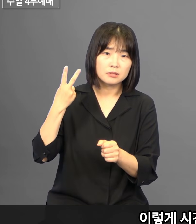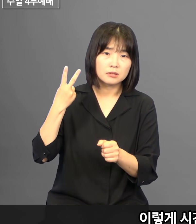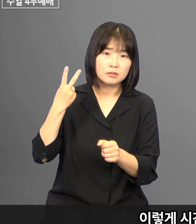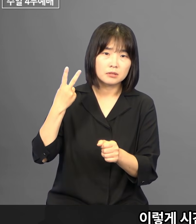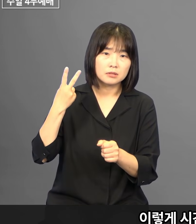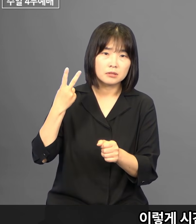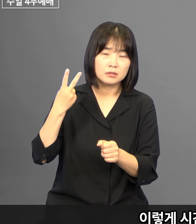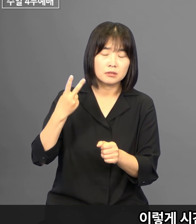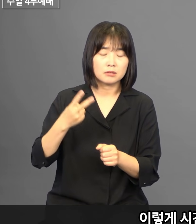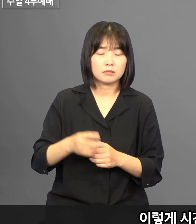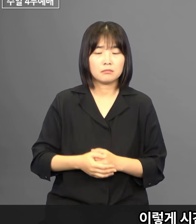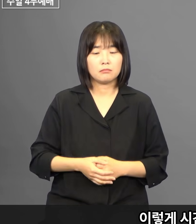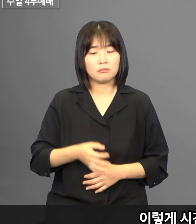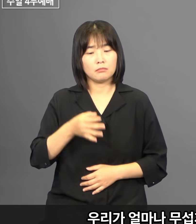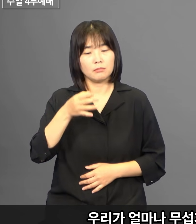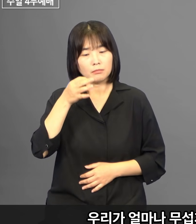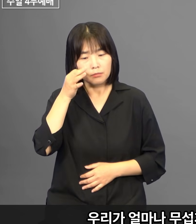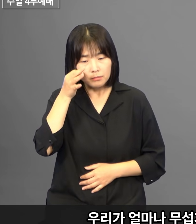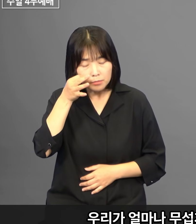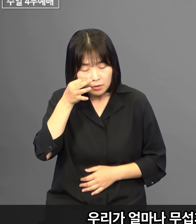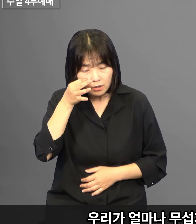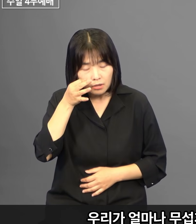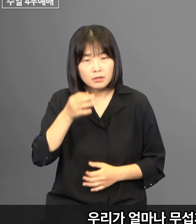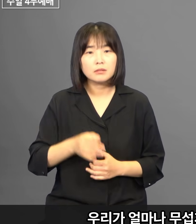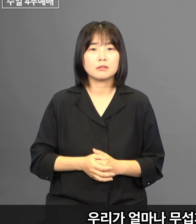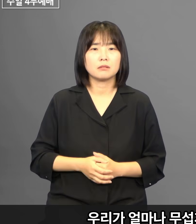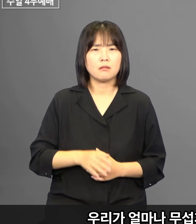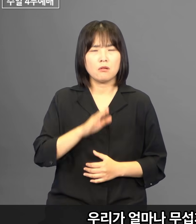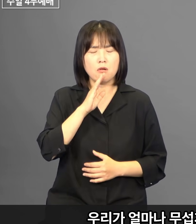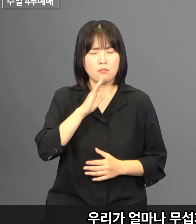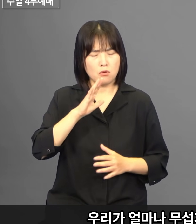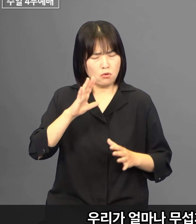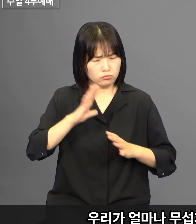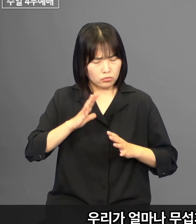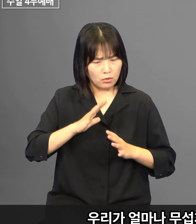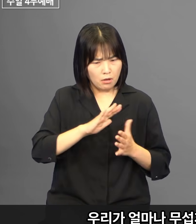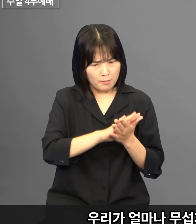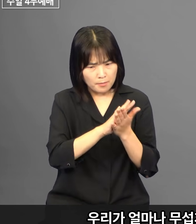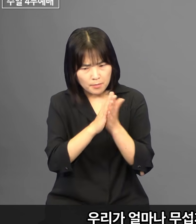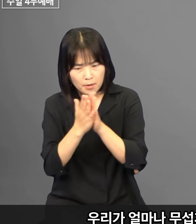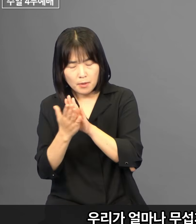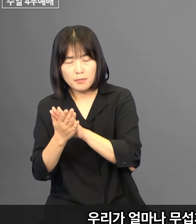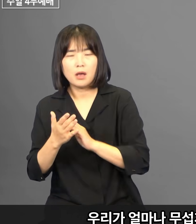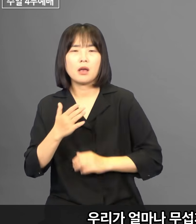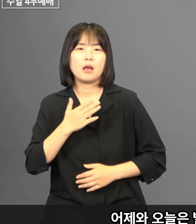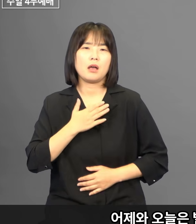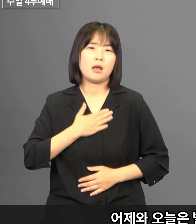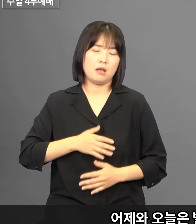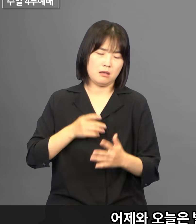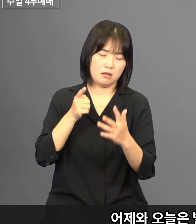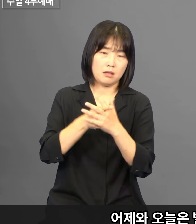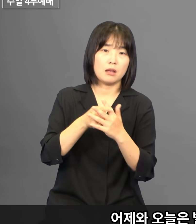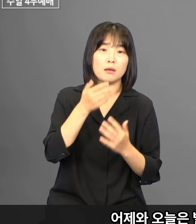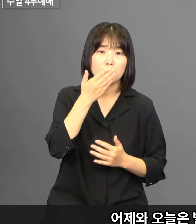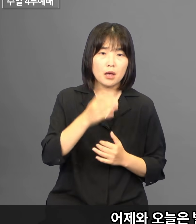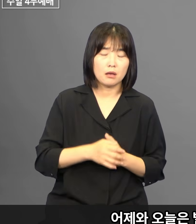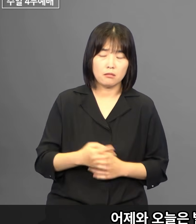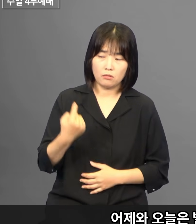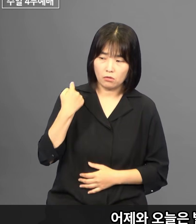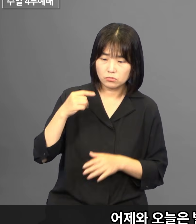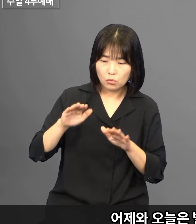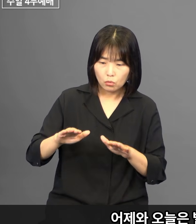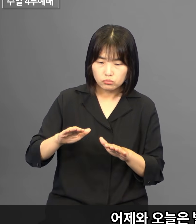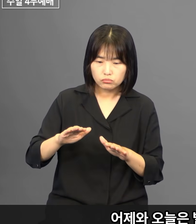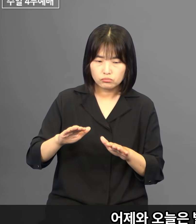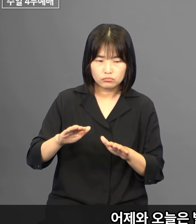시간을 크게 놓고 보면 우리가 얼마나 무섭게 바뀌었는지를 알게 됩니다. 어제와 오늘은 별다른